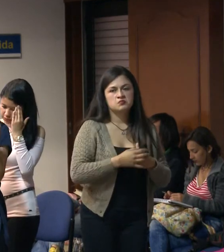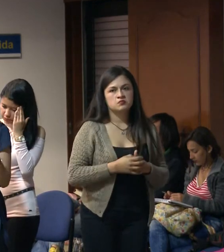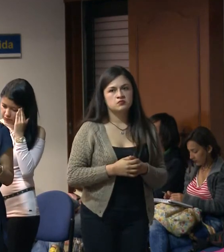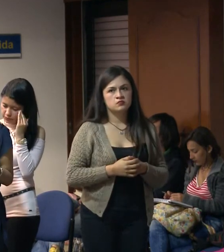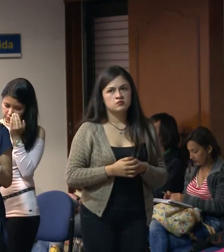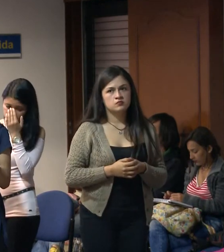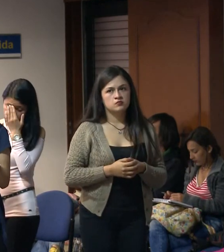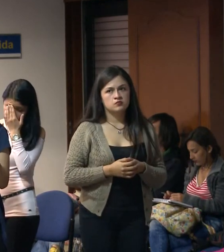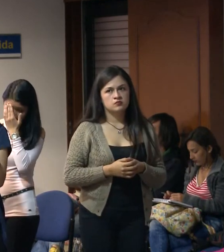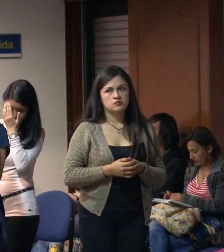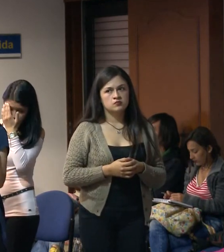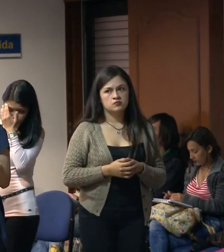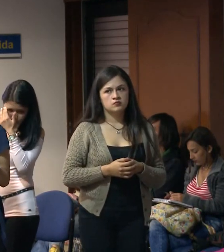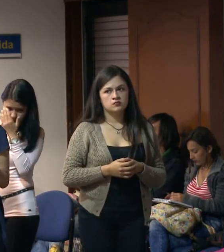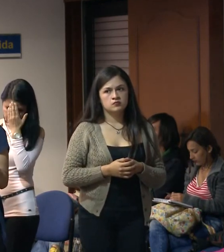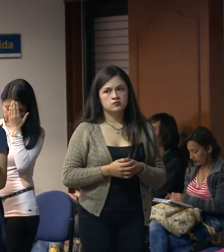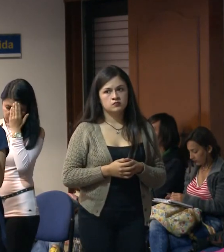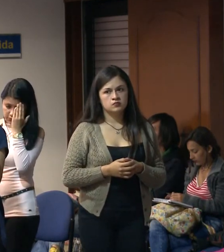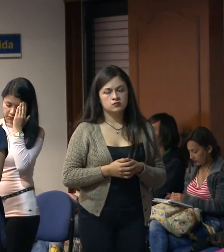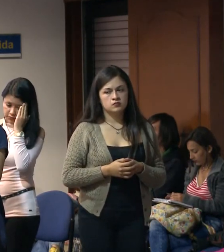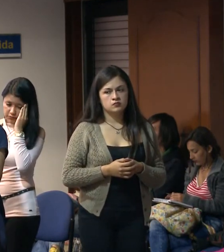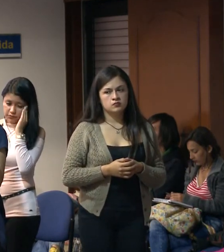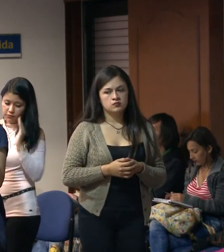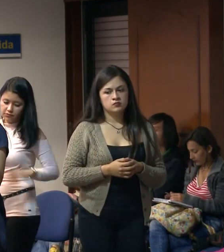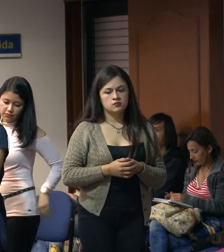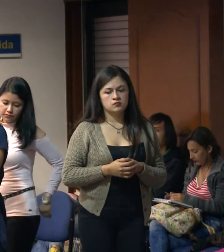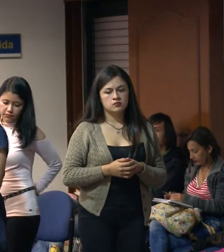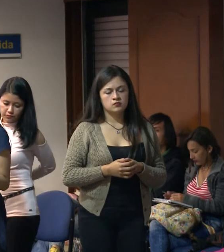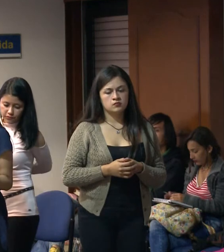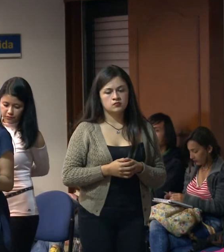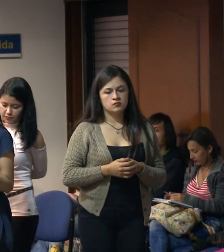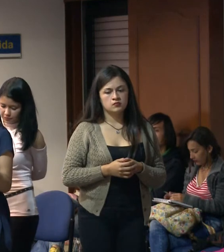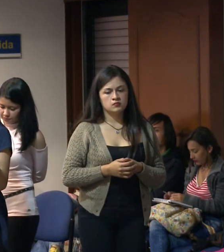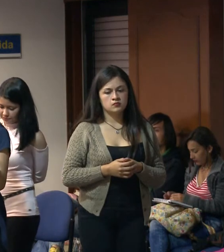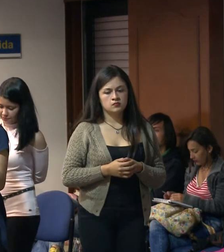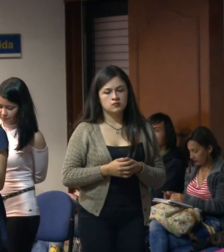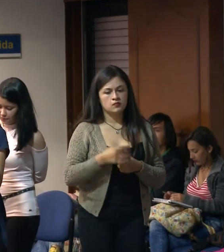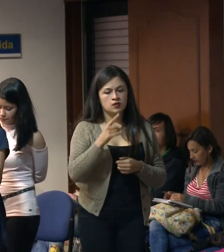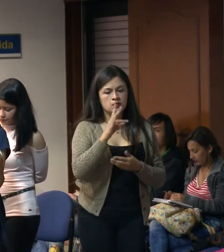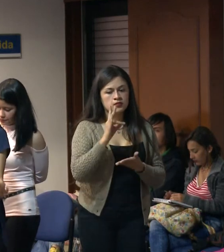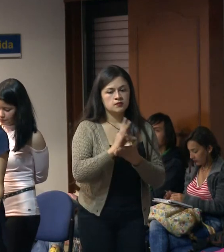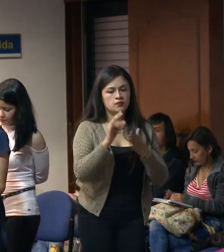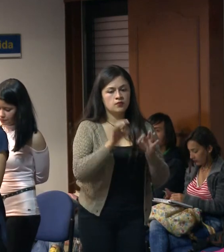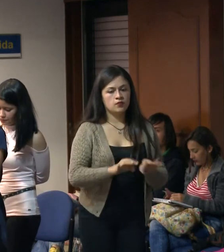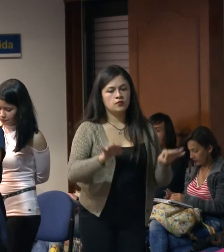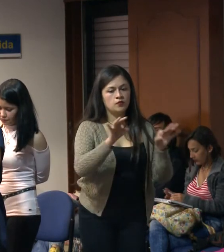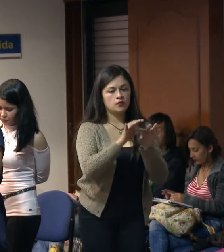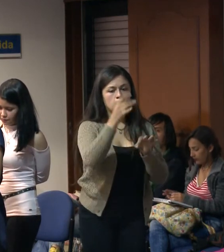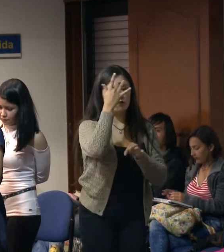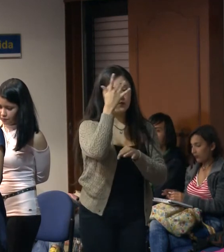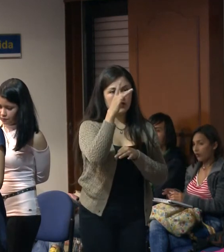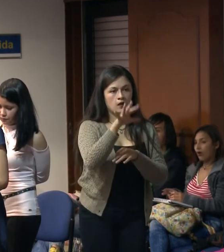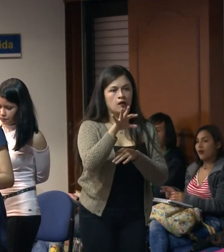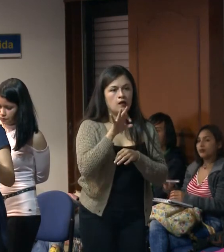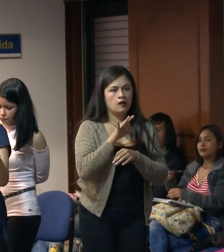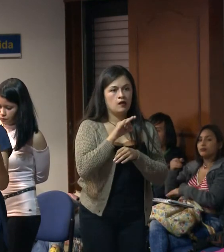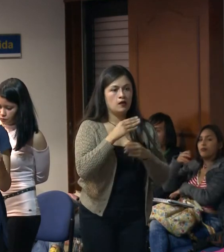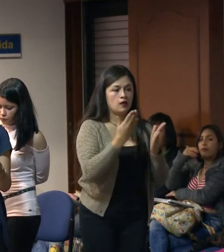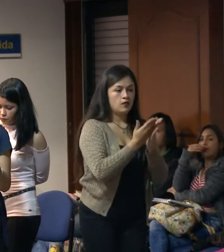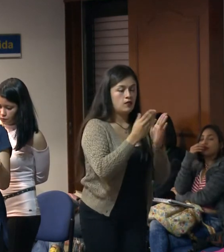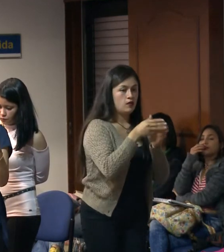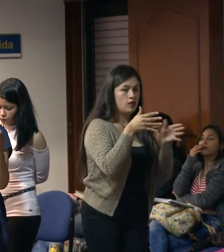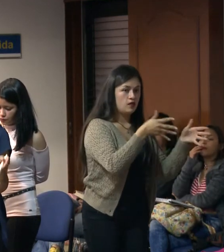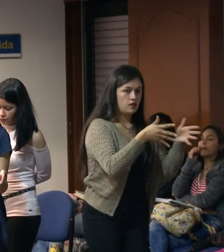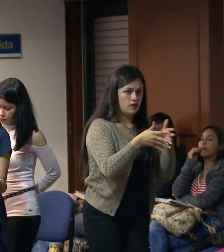la importancia de este modelo es que, digamos, tomaba la educación activa y práctica,